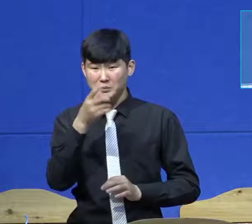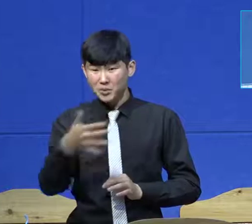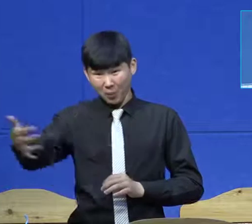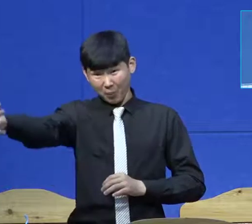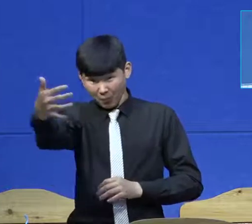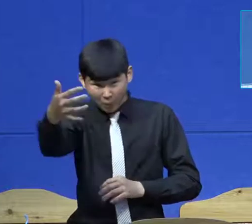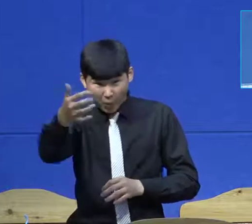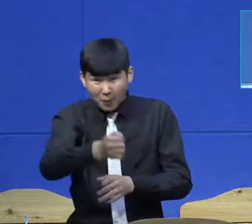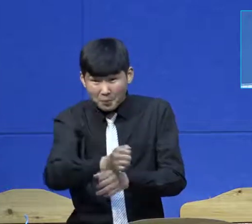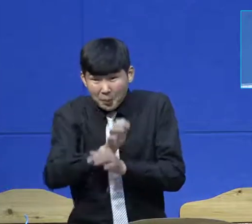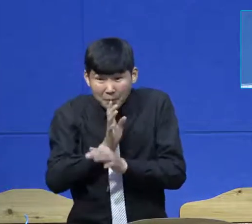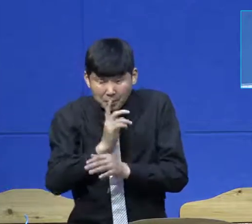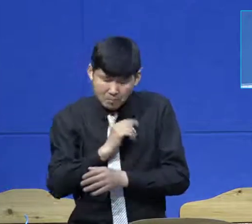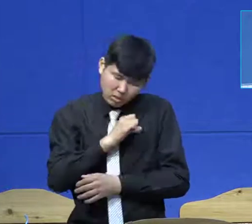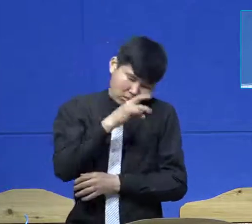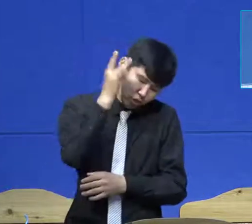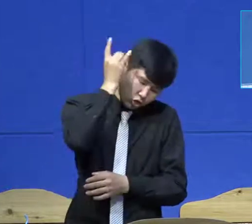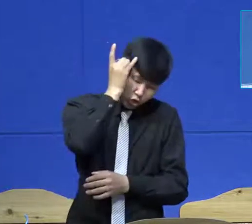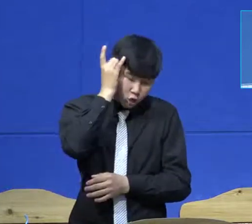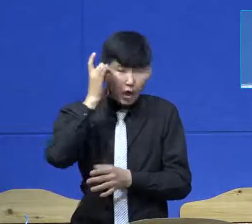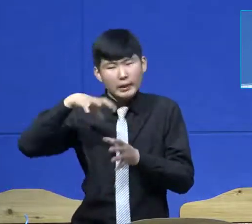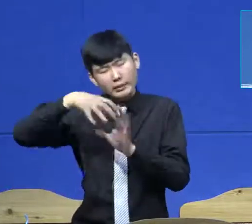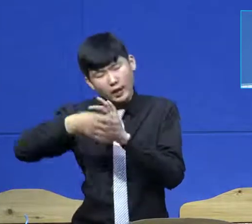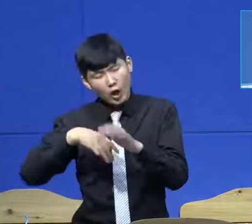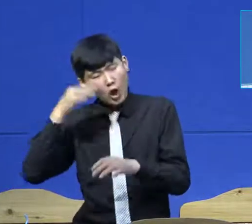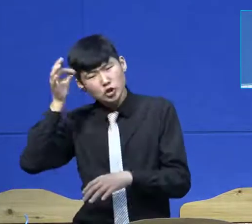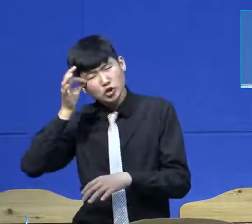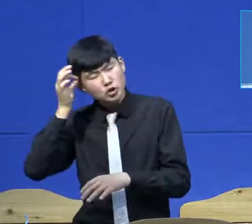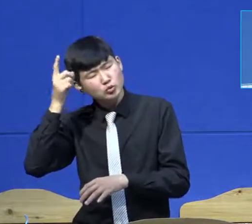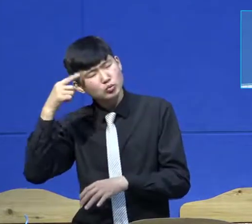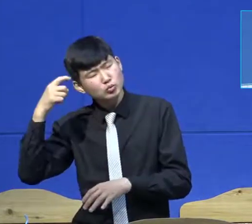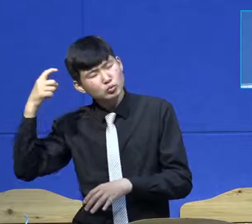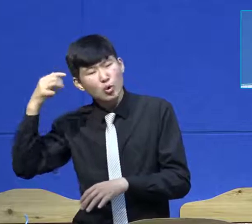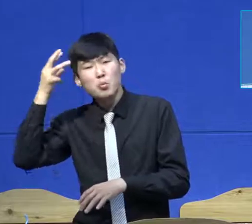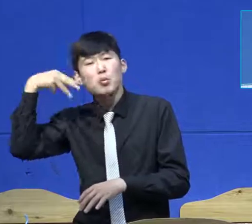унд чинь. Дэлхийн хоосон юм зүдэлцэн мөрөөдөж байна уу?